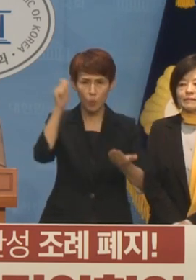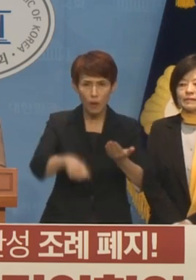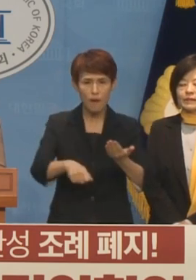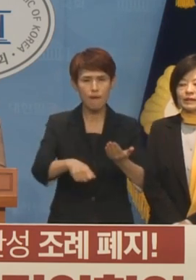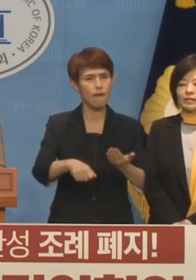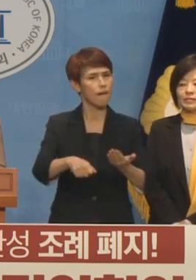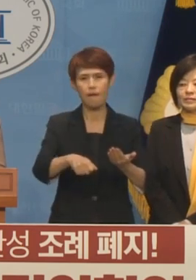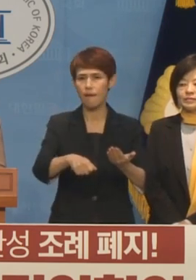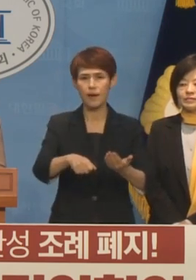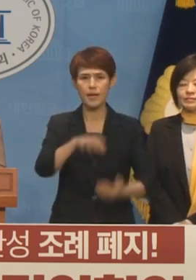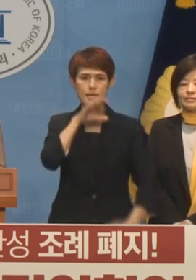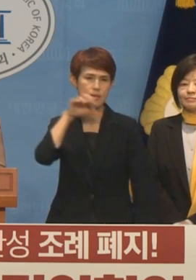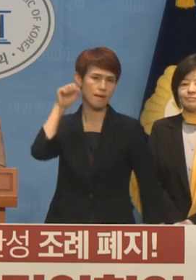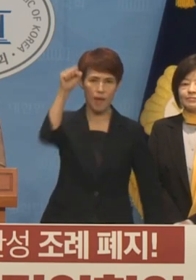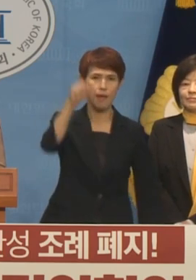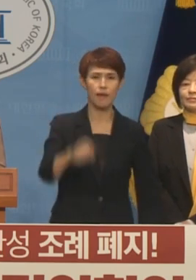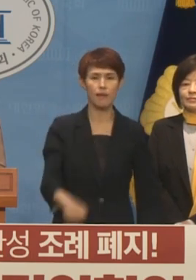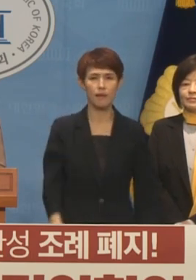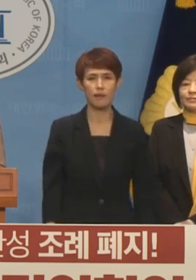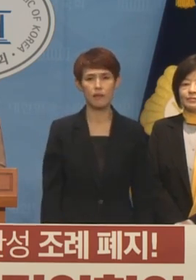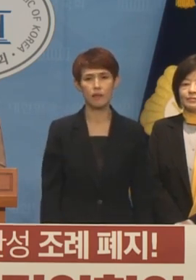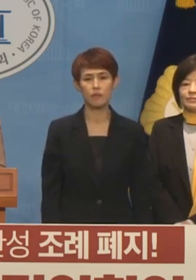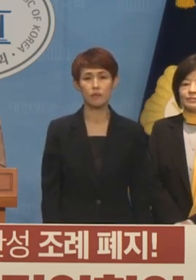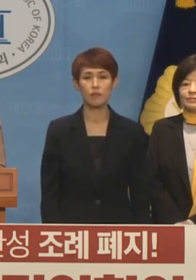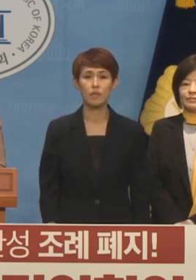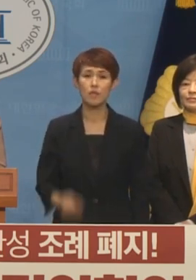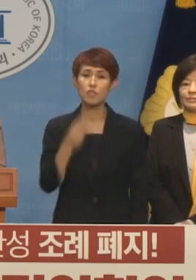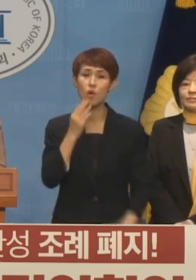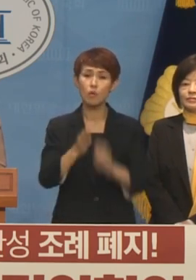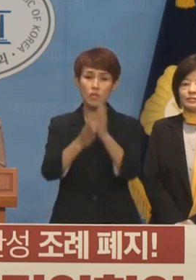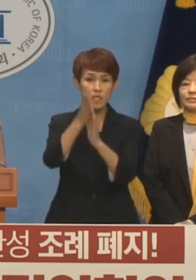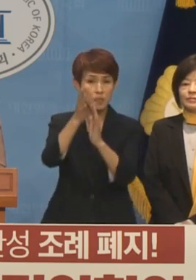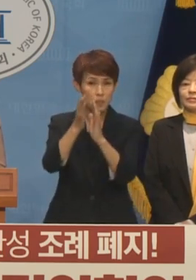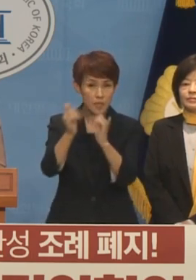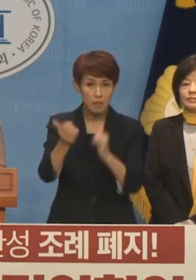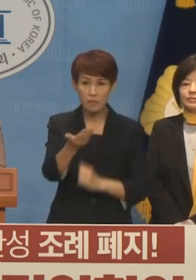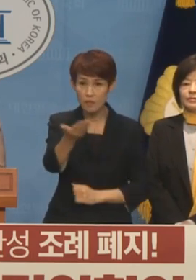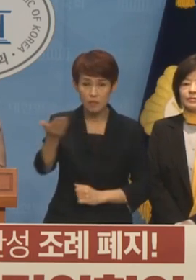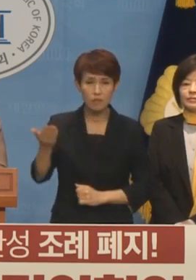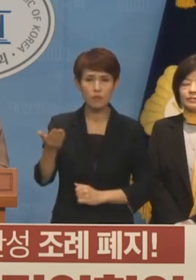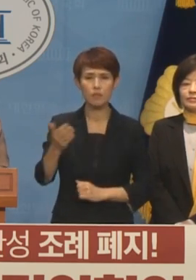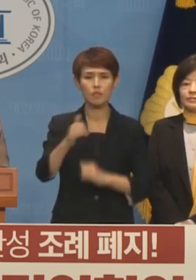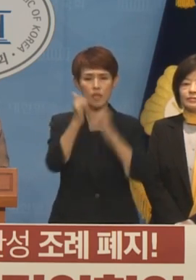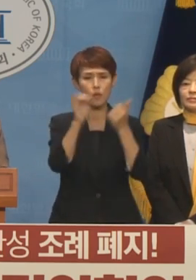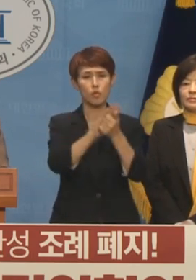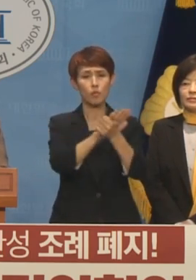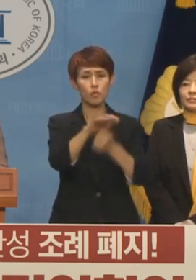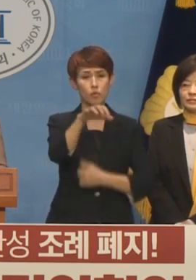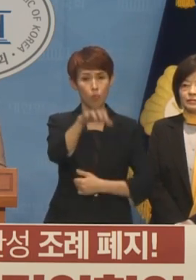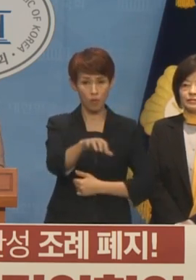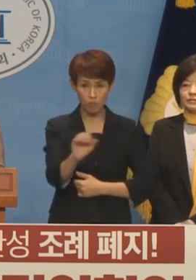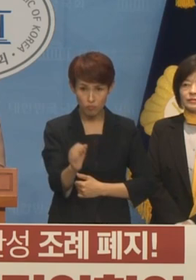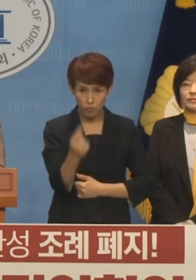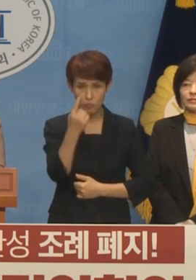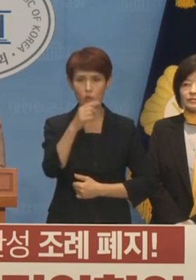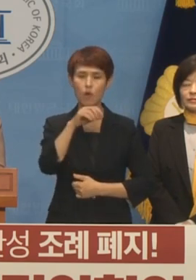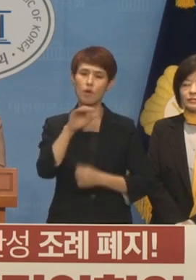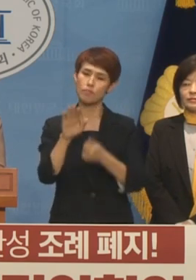강하게 규탄을 합니다. 서울 시민들은 서울시 사회서비스원을 통해서 좋은